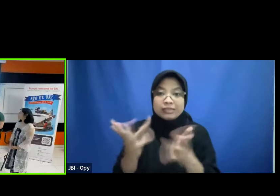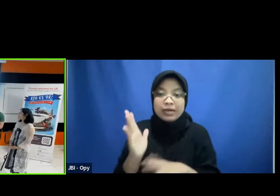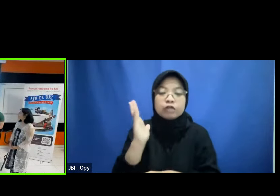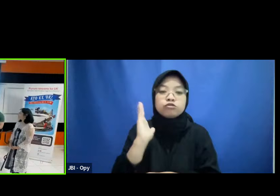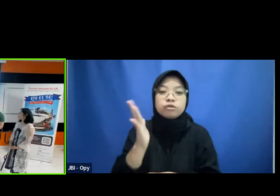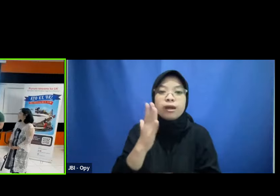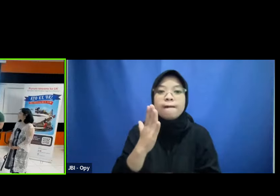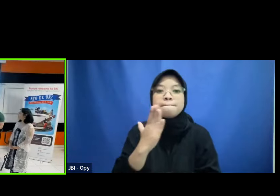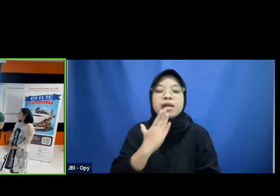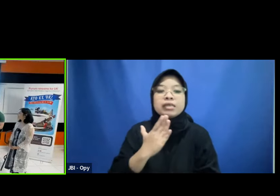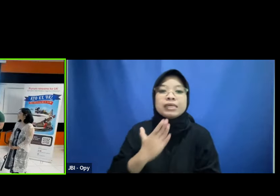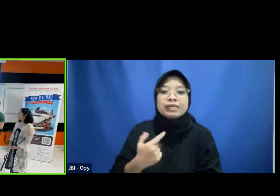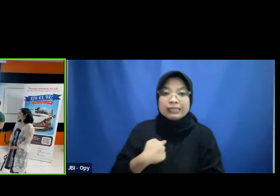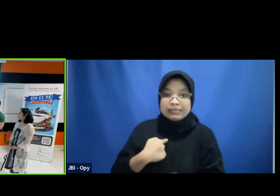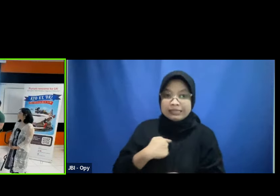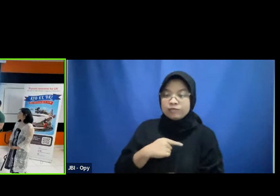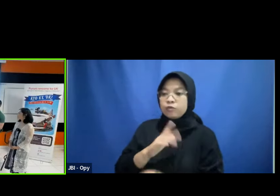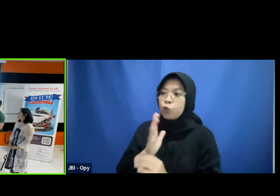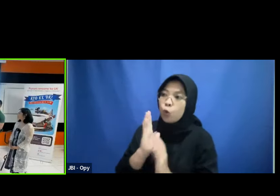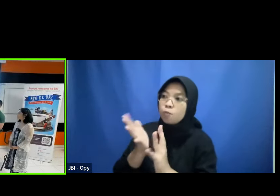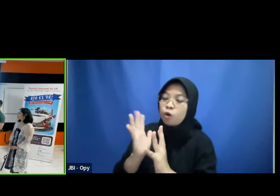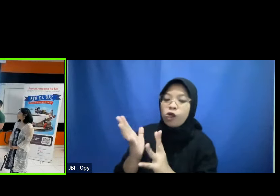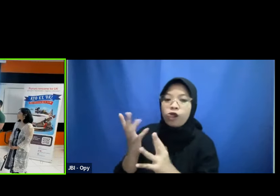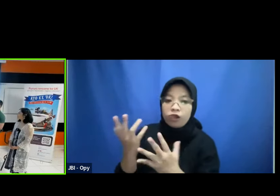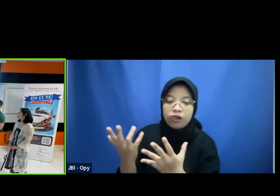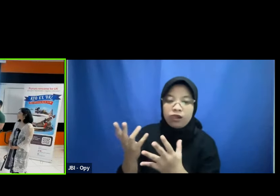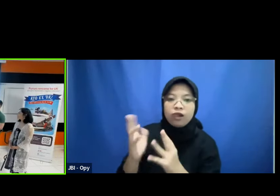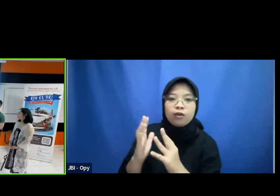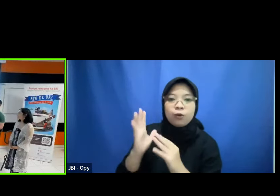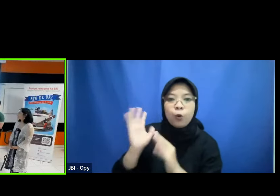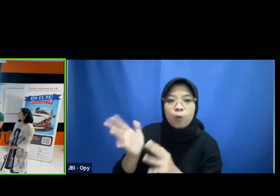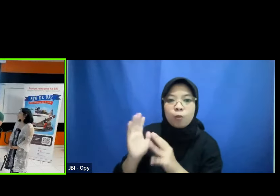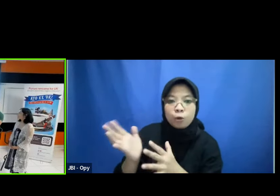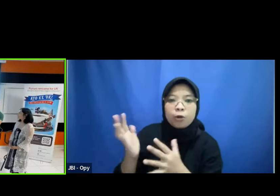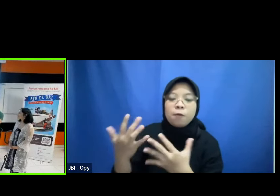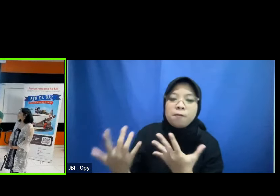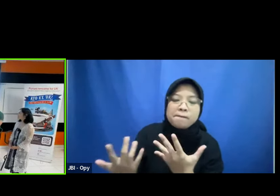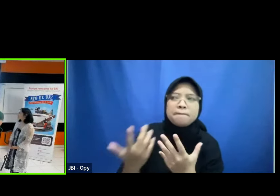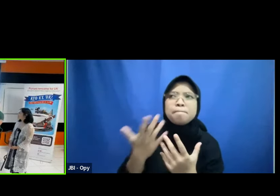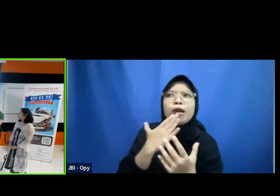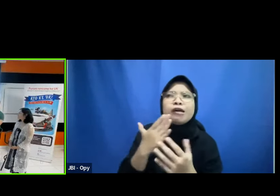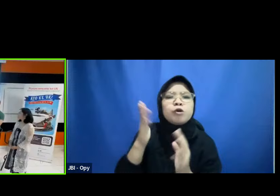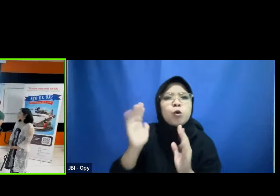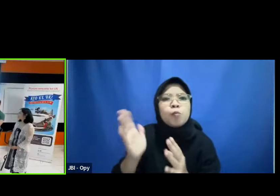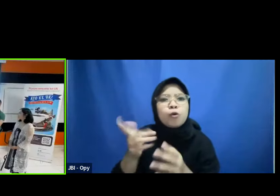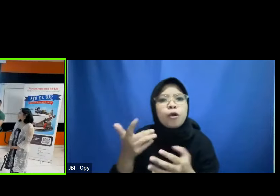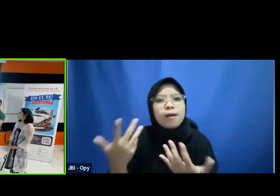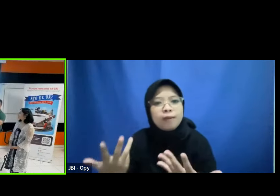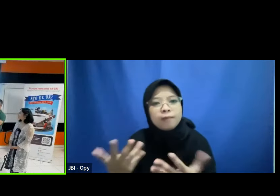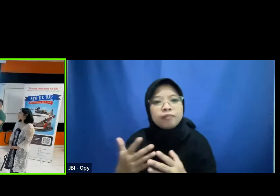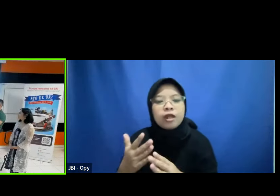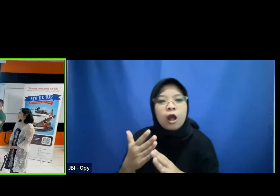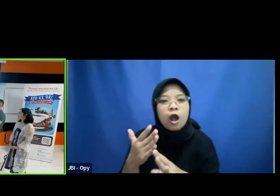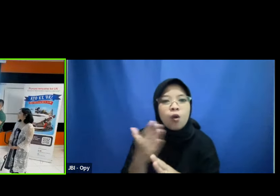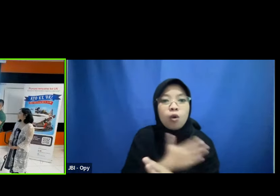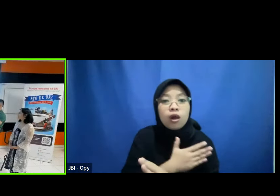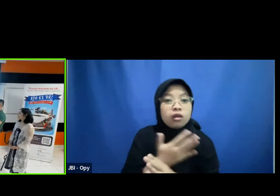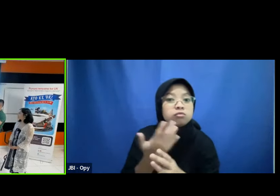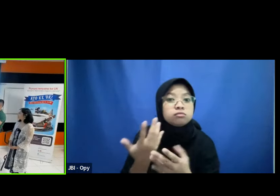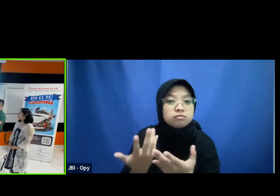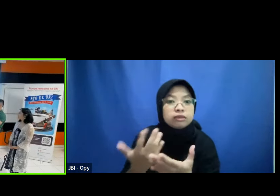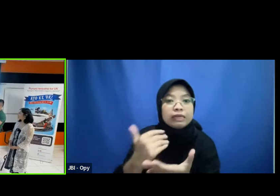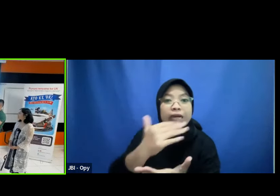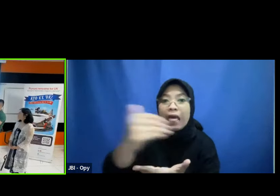kita pewawancara itu ngobrol yang kita obrolin awalnya itu Sekali lagi bukan